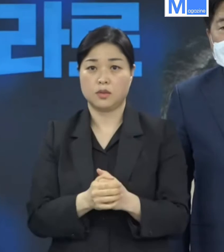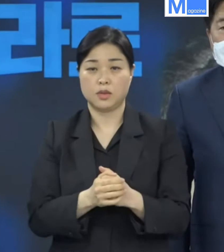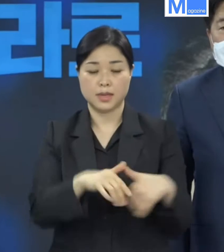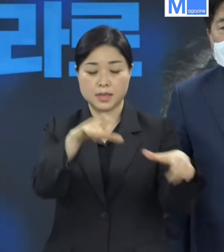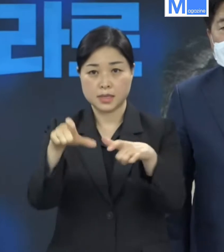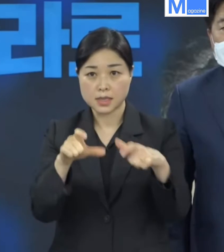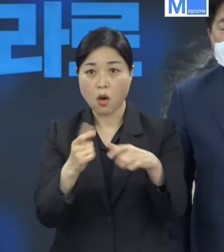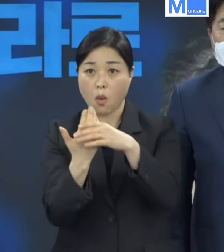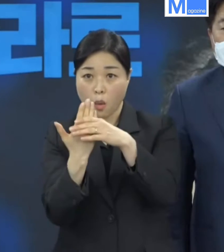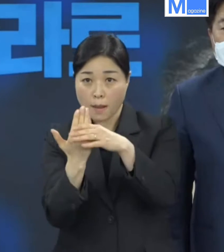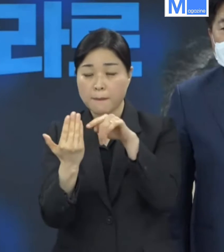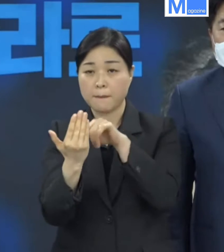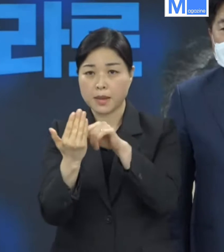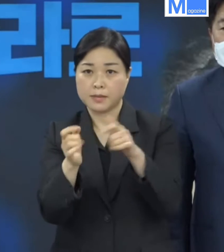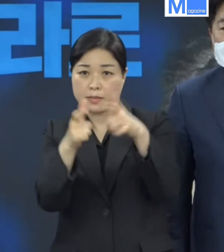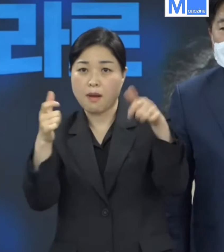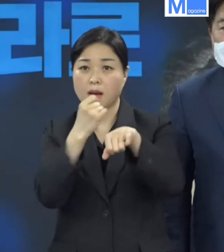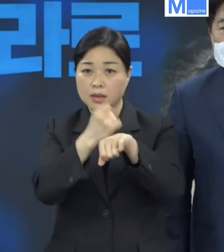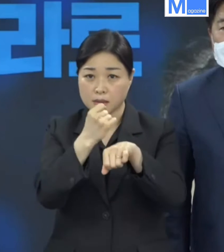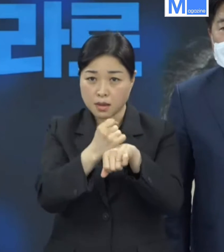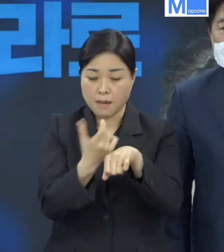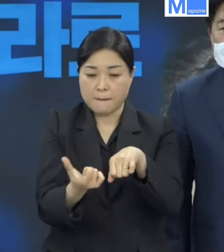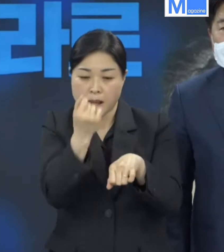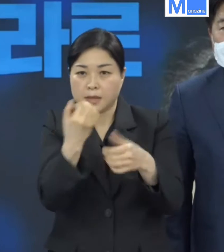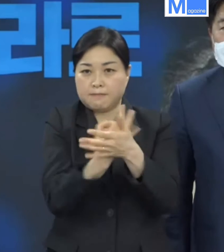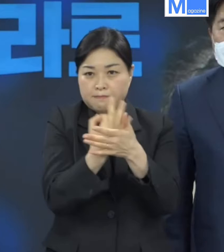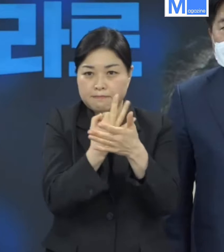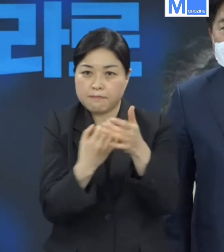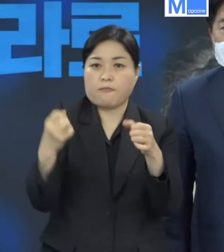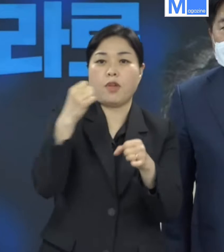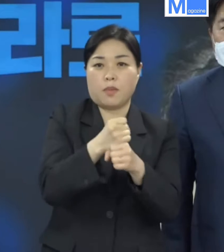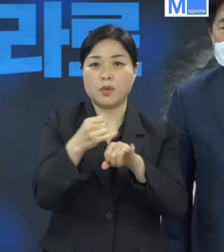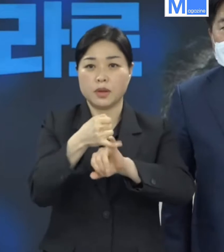확대로 신속한 매출 회복을 지원하겠습니다.